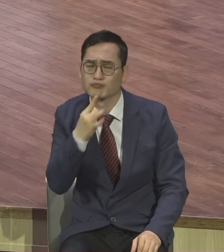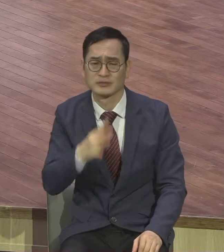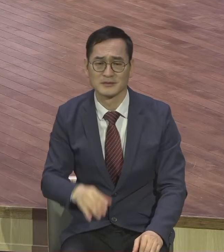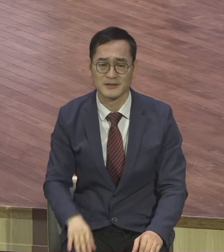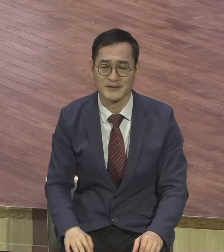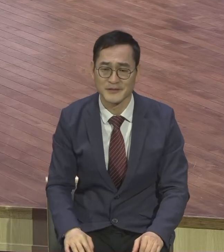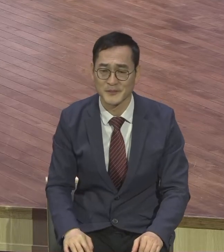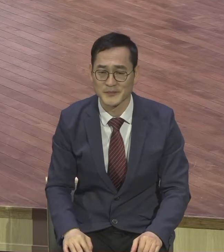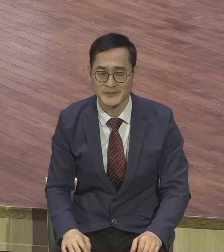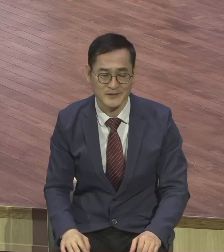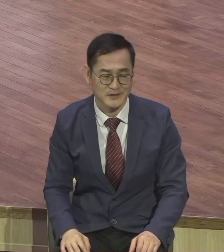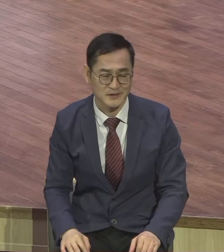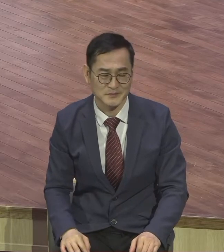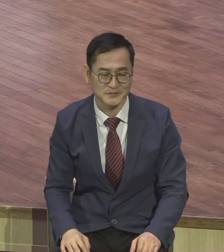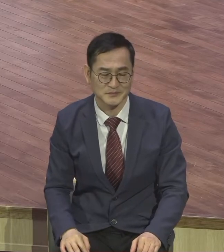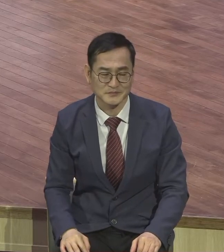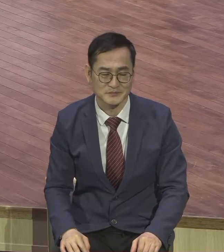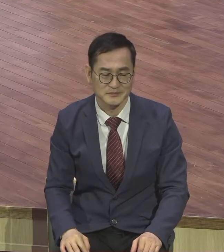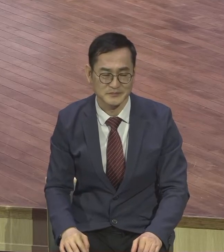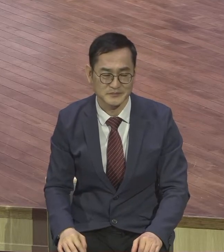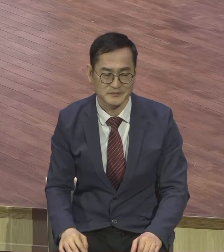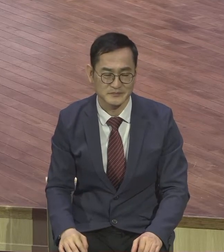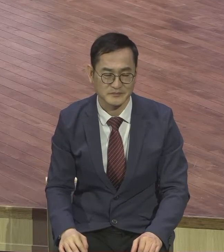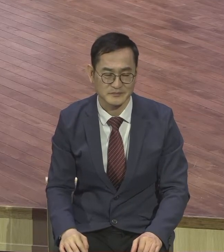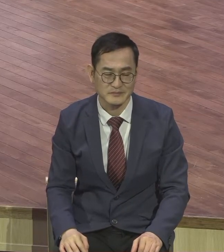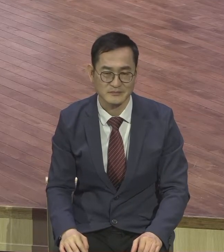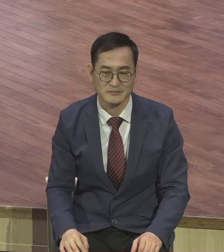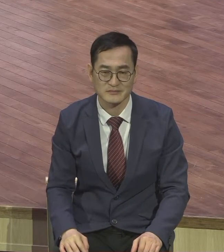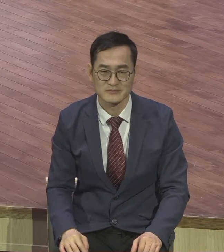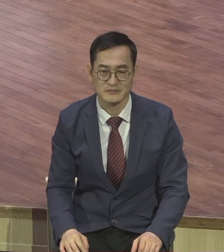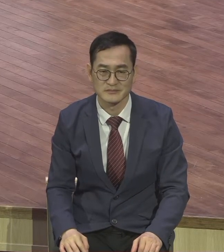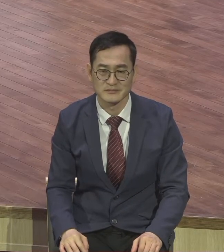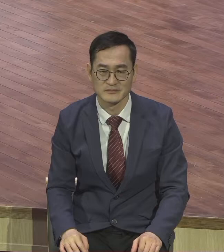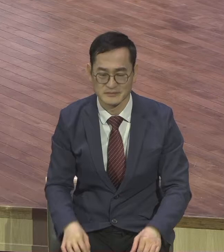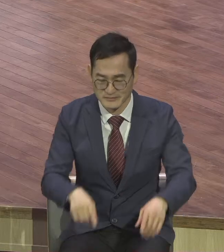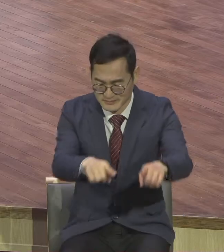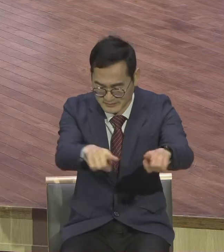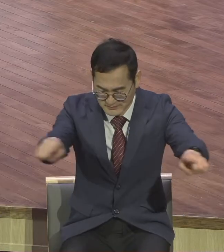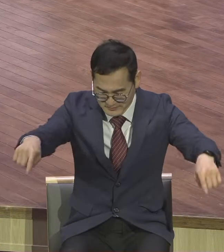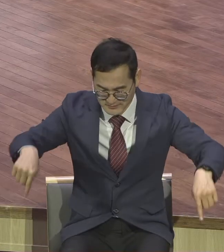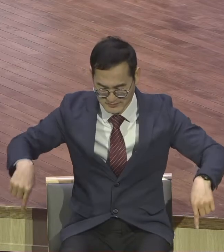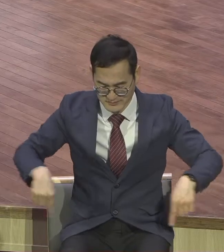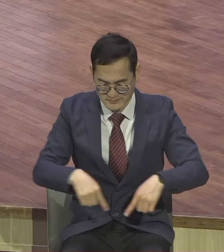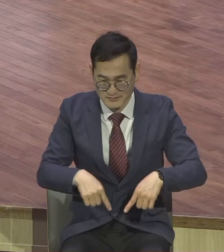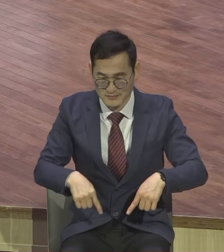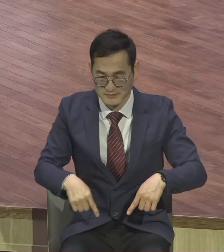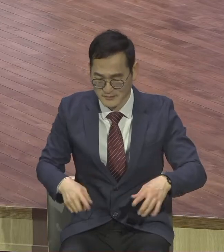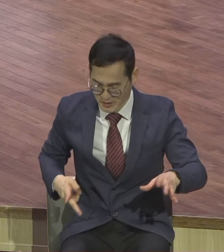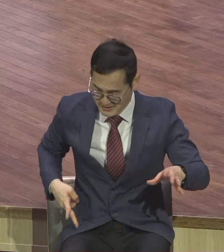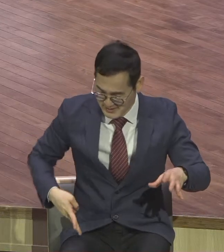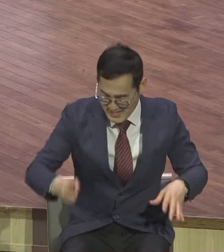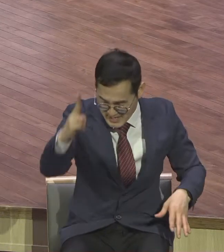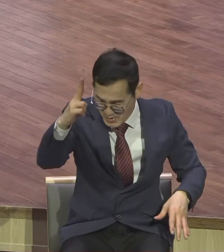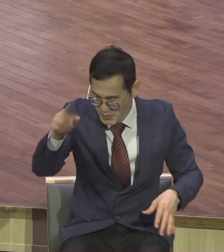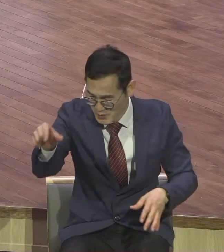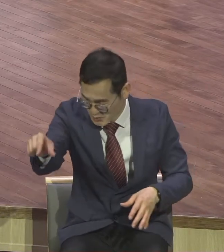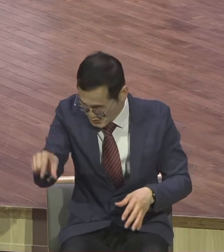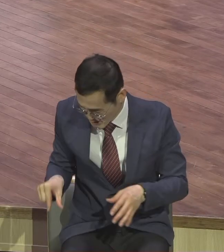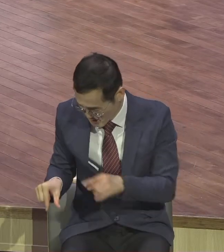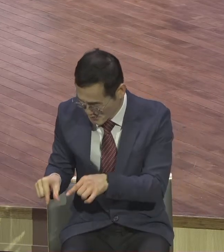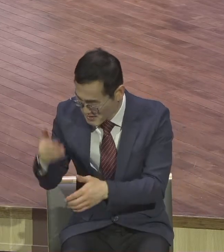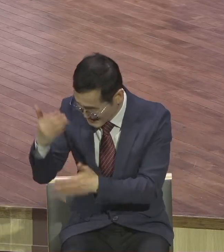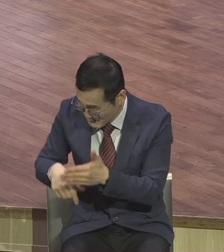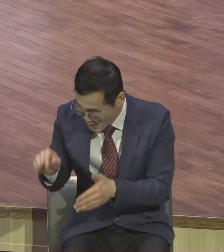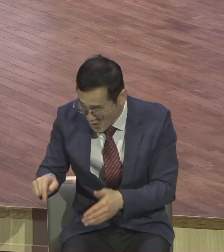자루트리 짜투리 카페트 짝깔다가 나무리 짜투리 있잖아요. 동그라미 기특이 그 짜투리 그게 랩노트라는 말이에요.